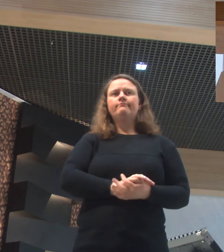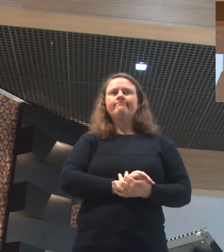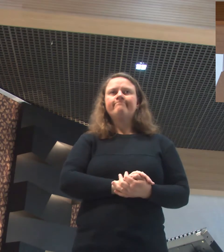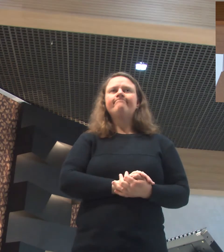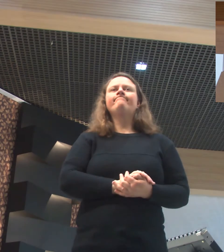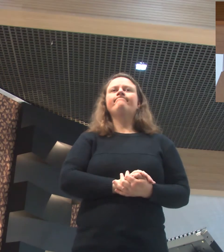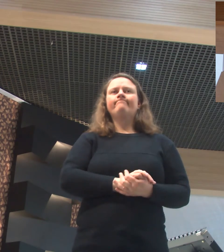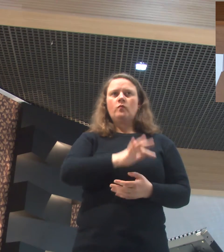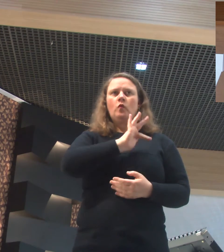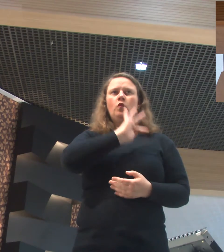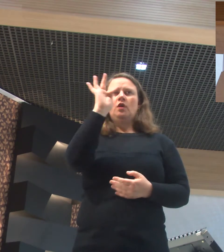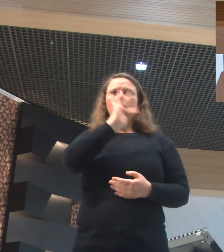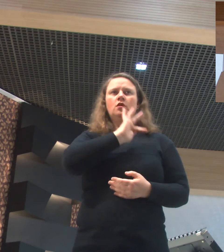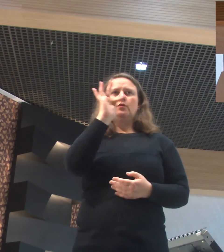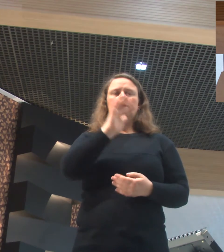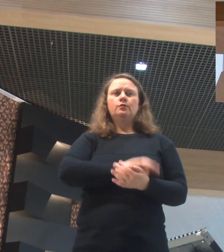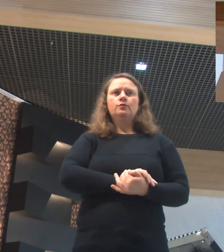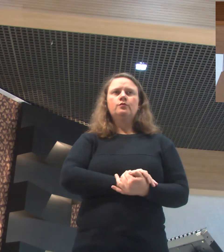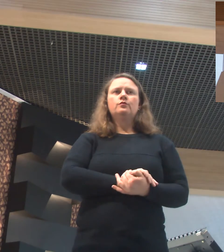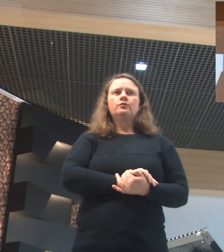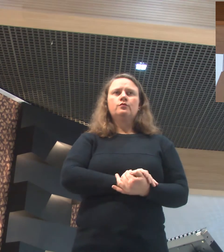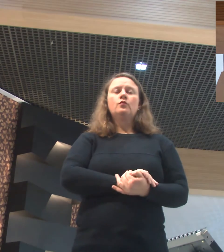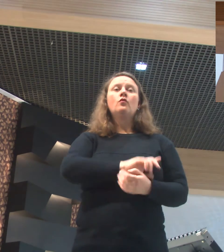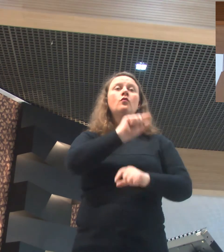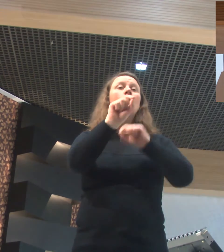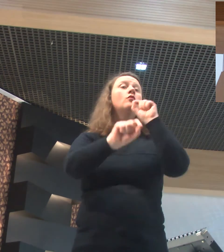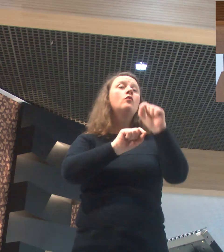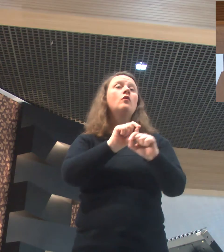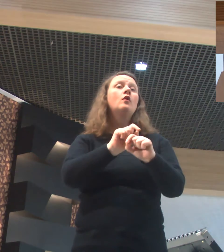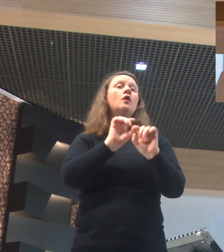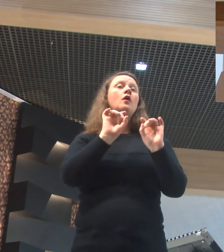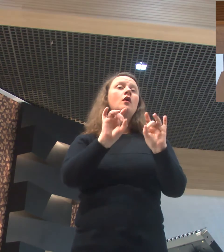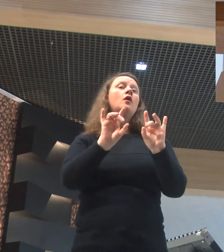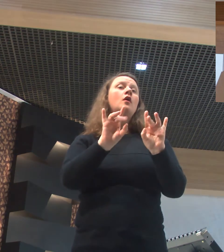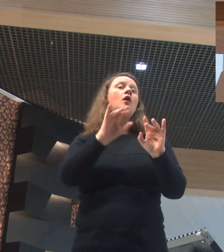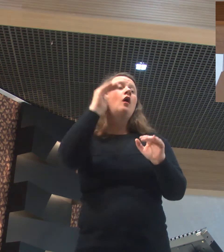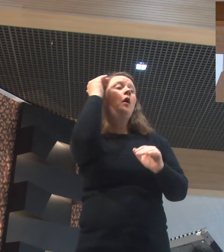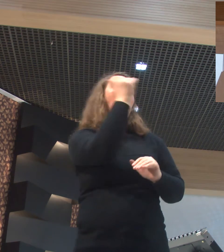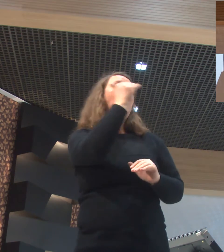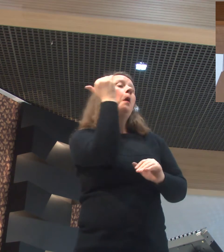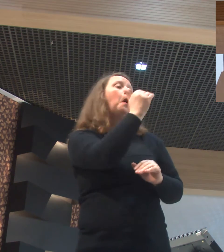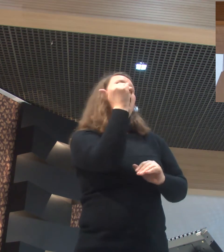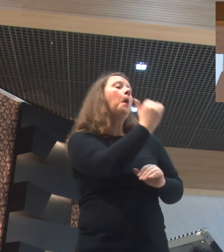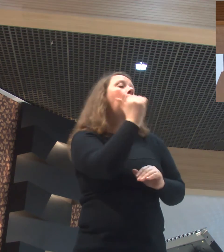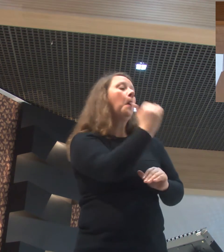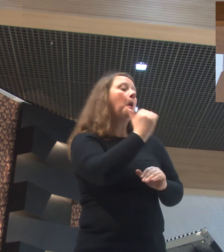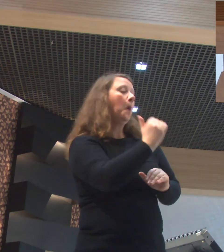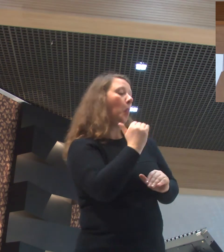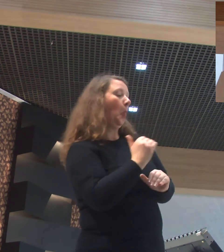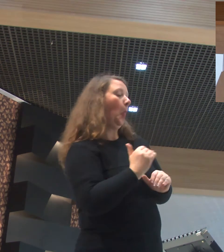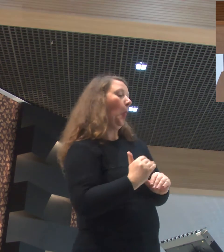Era um cumprimento de maneira muito